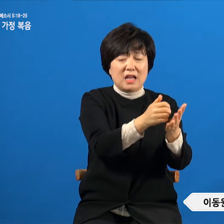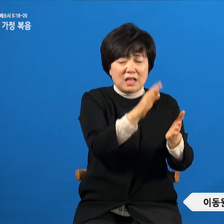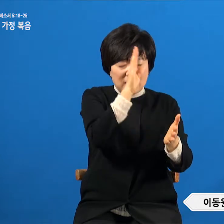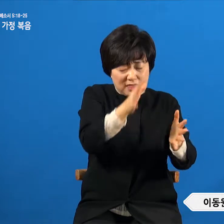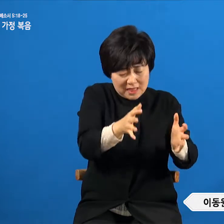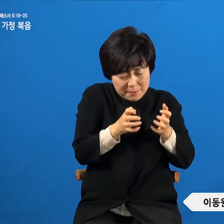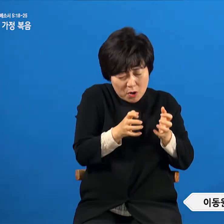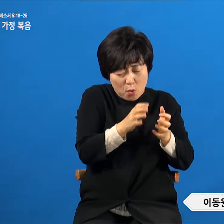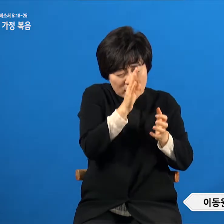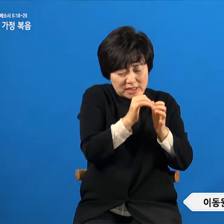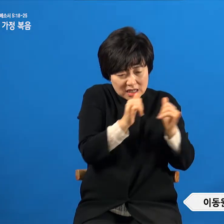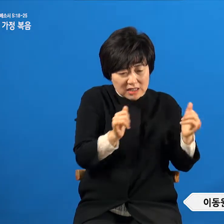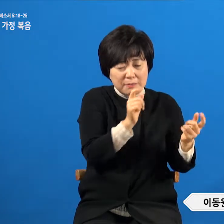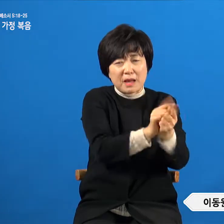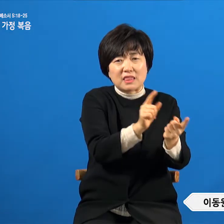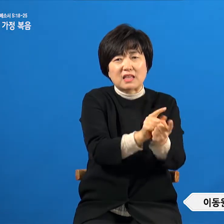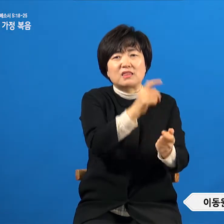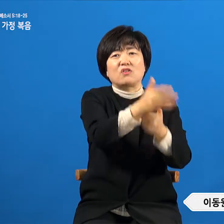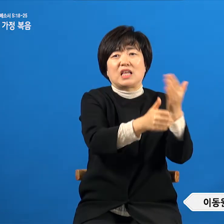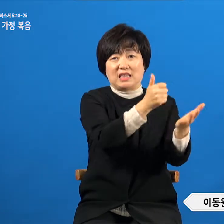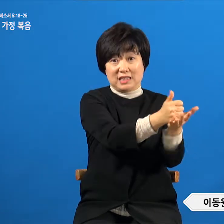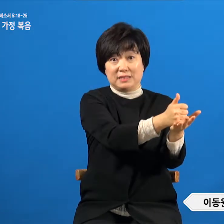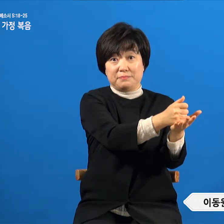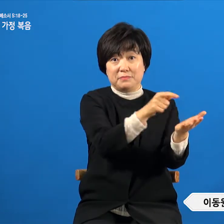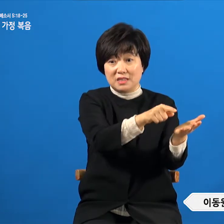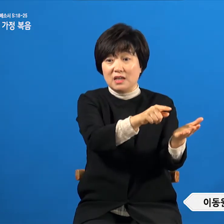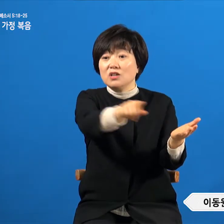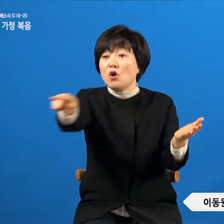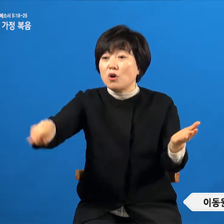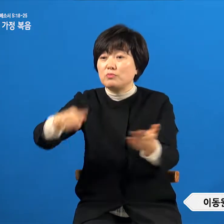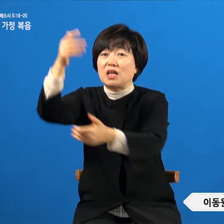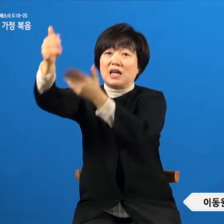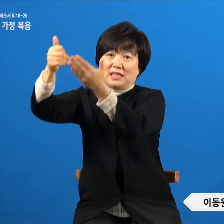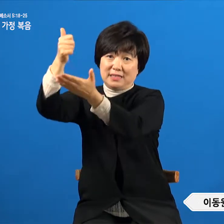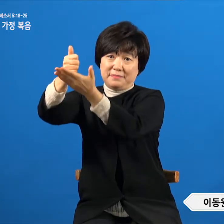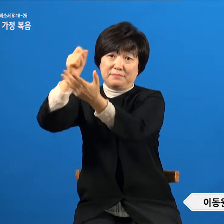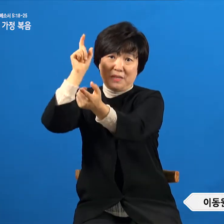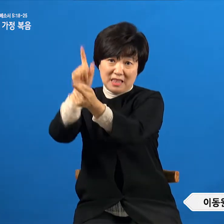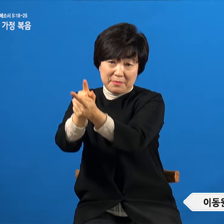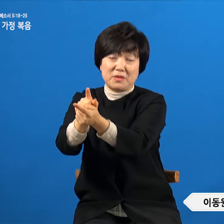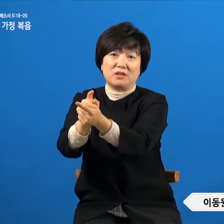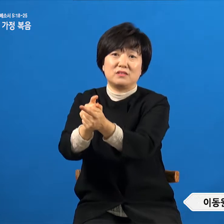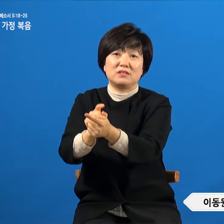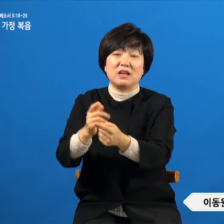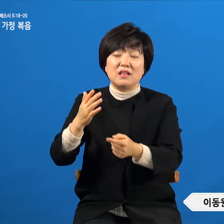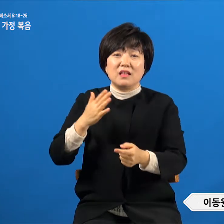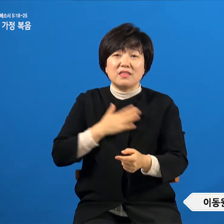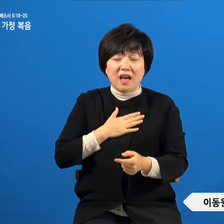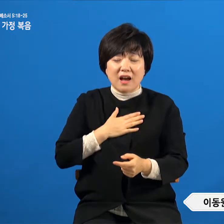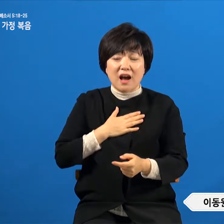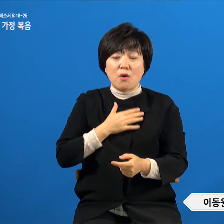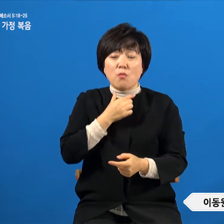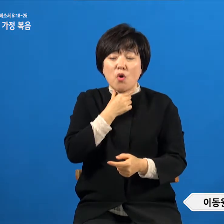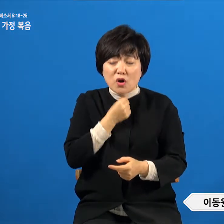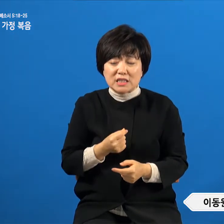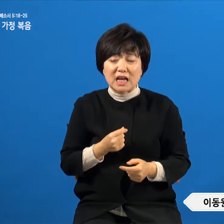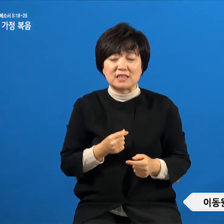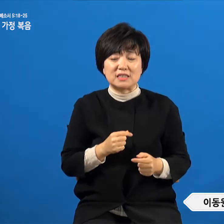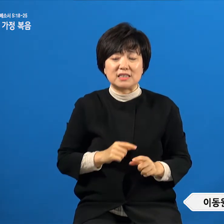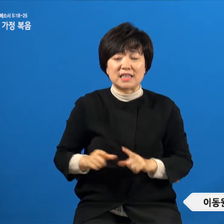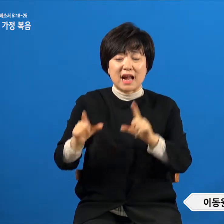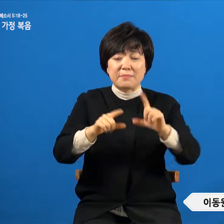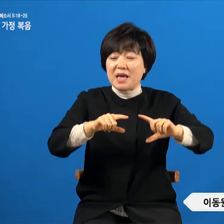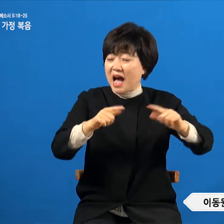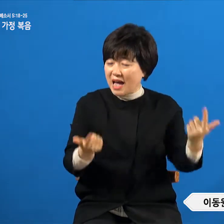형제 자매들이 만났던 하나님, 그 하나님이 여러분의 하나님이, 우리의 하나님이 되신다면, 우리가 내가 원하는 삶을 지금 살고